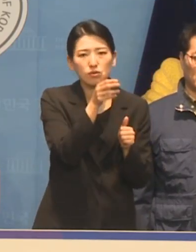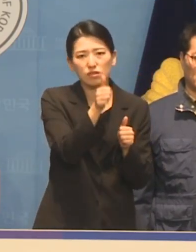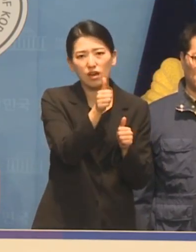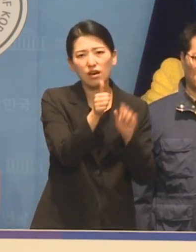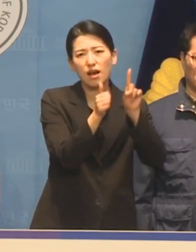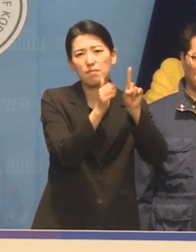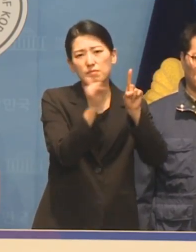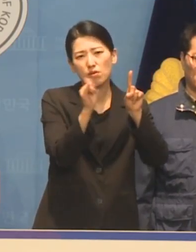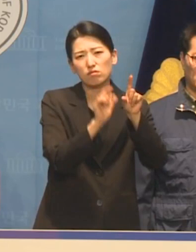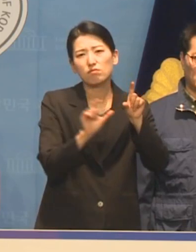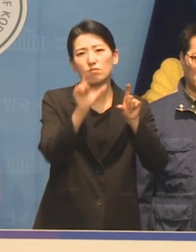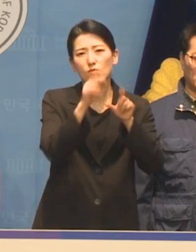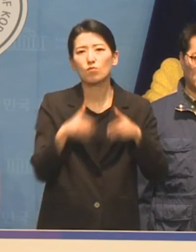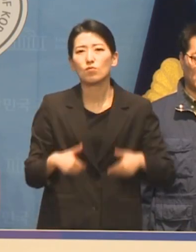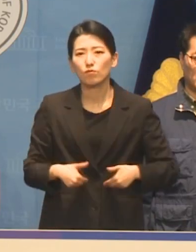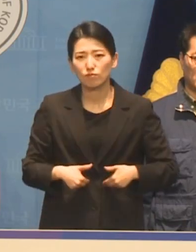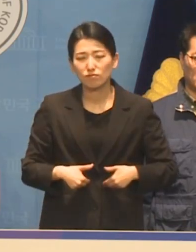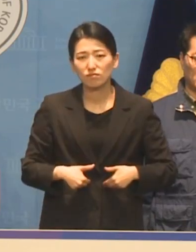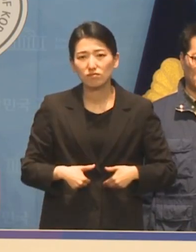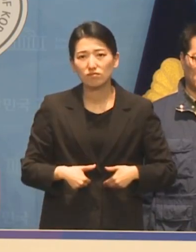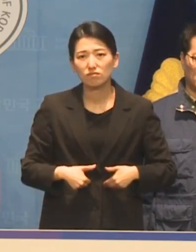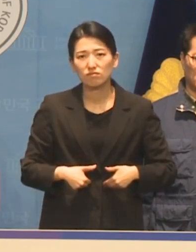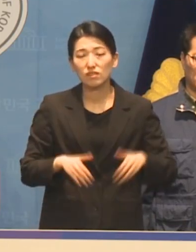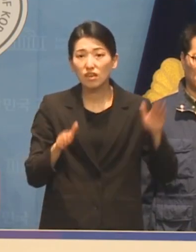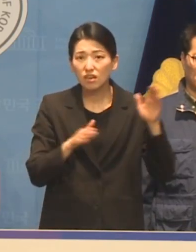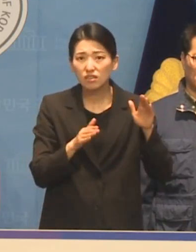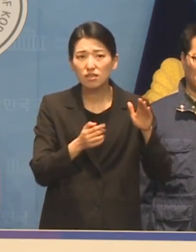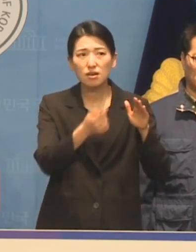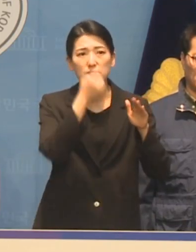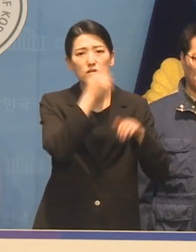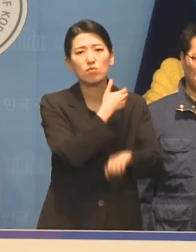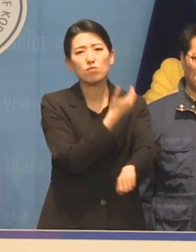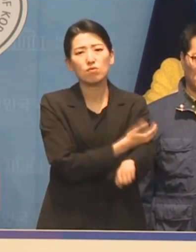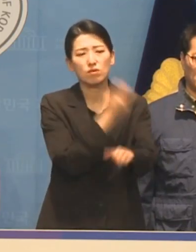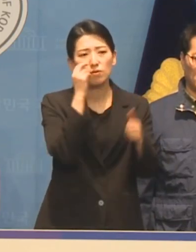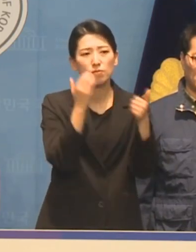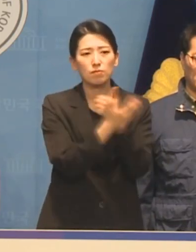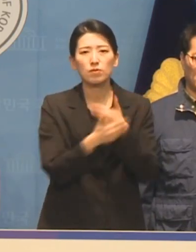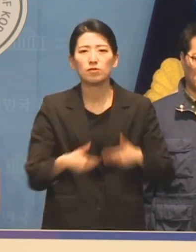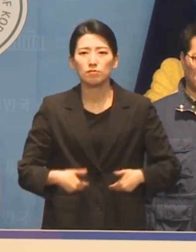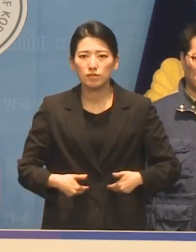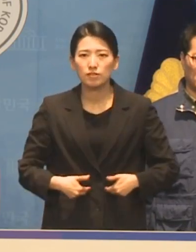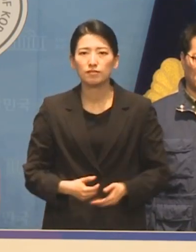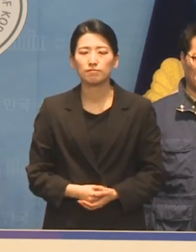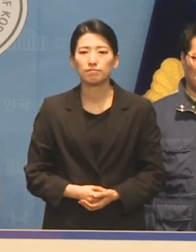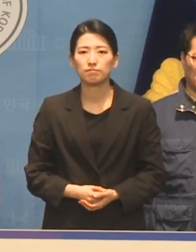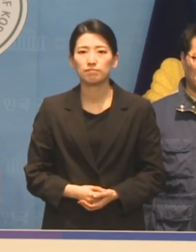학생들의 안전과 학습권의 보장이 시급합니다. 종로구청에도 요청드립니다.